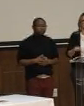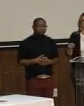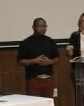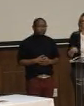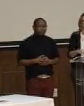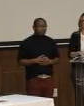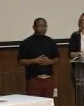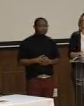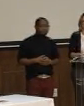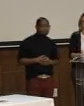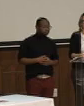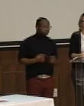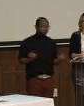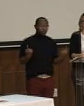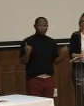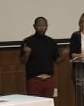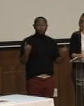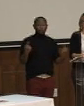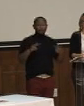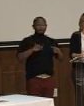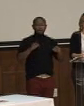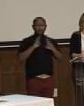Os candidatos.